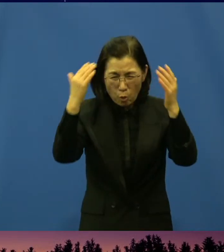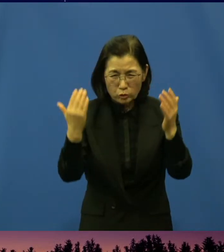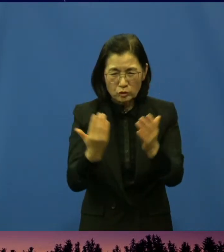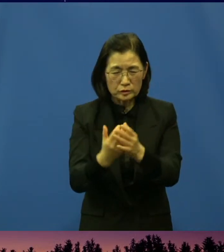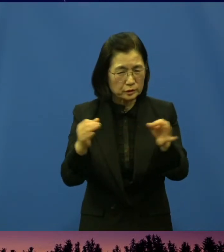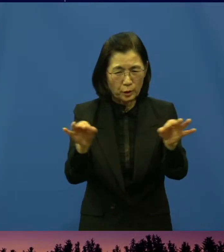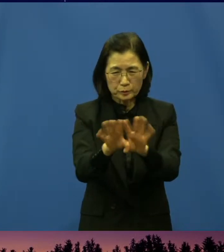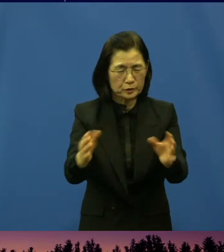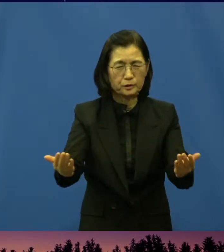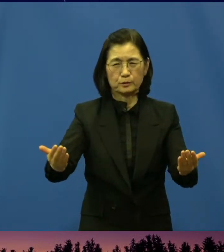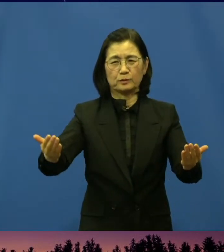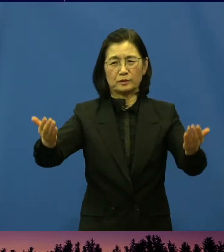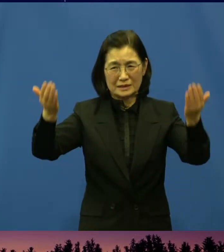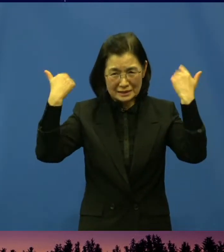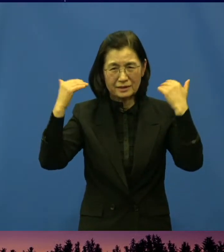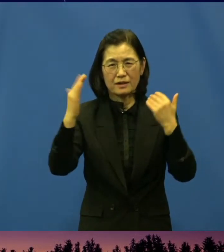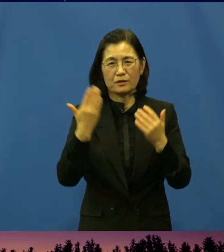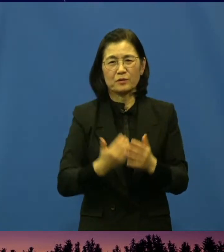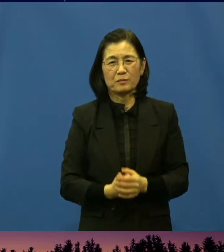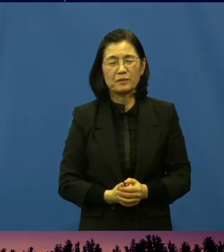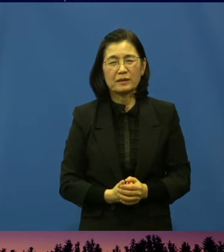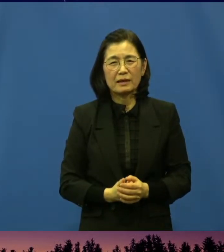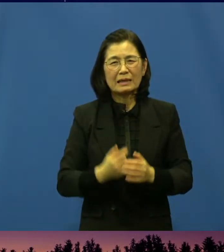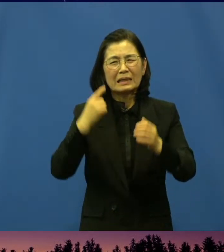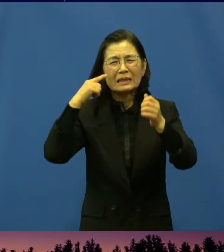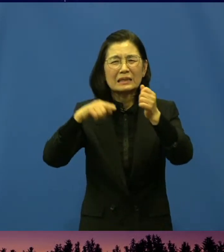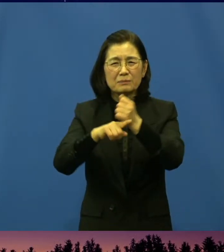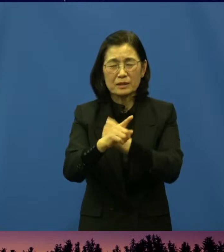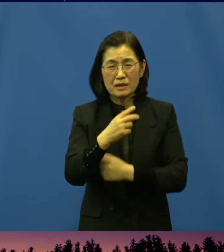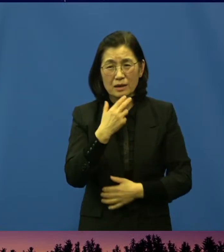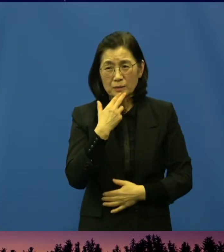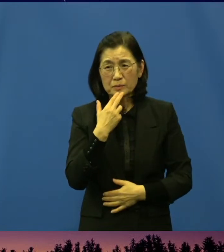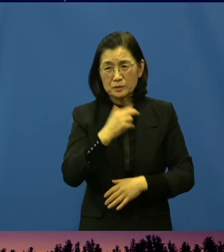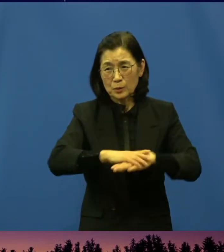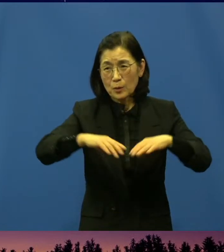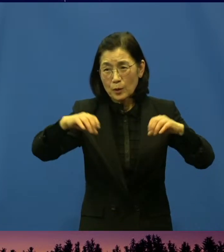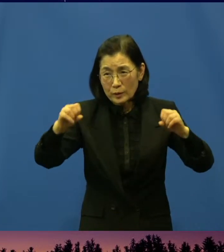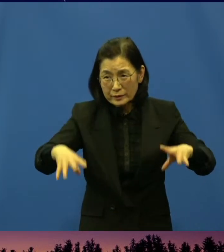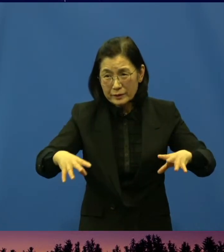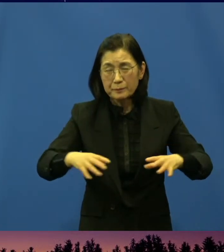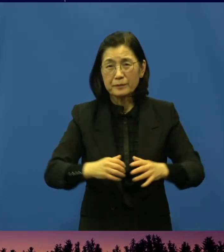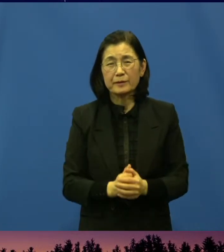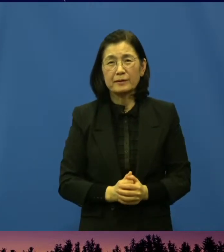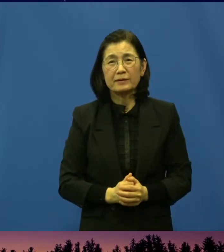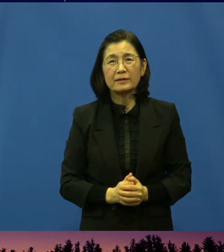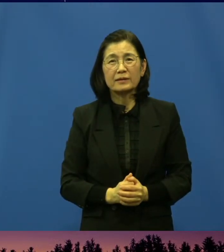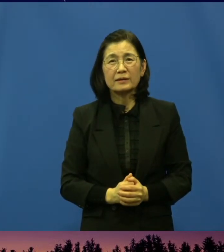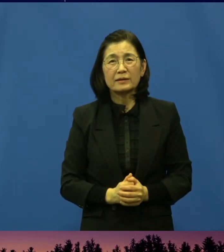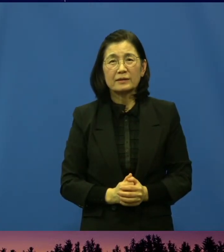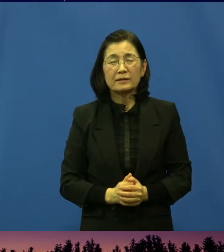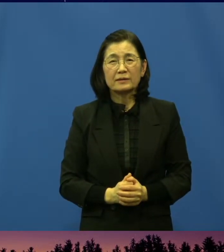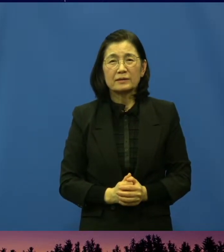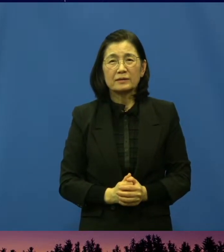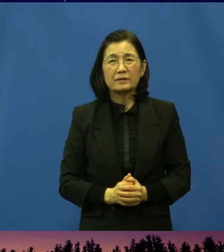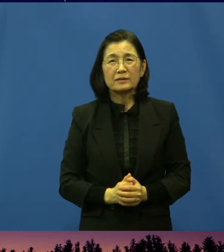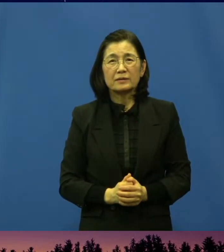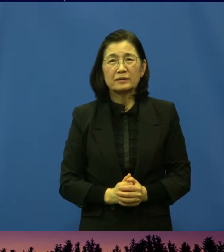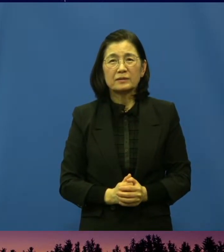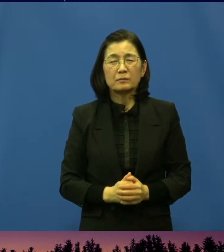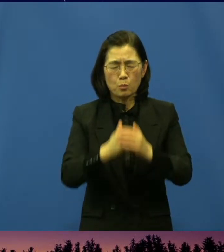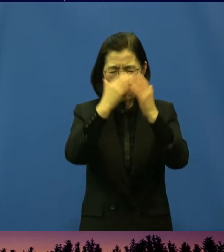뭐 빠르냐 늦냐 뭐 시간을 얼마나 세이브했는 낭비했는, 그거 다 순간적이에요.